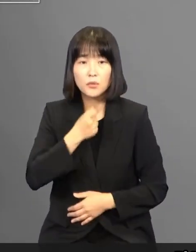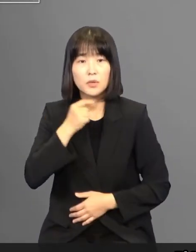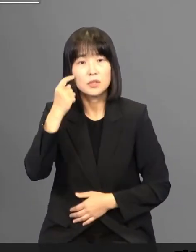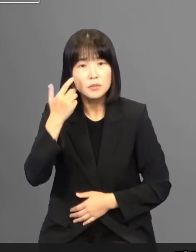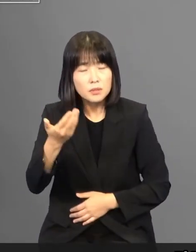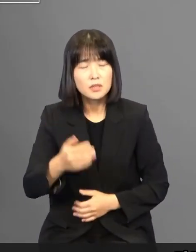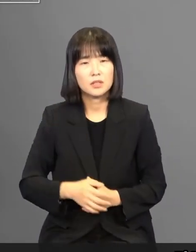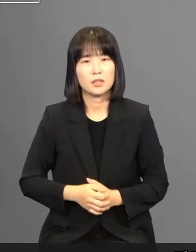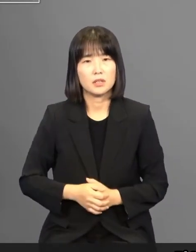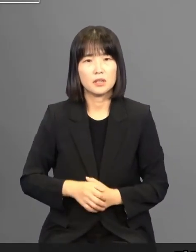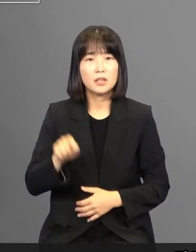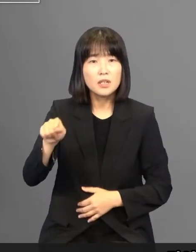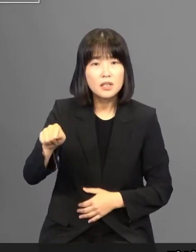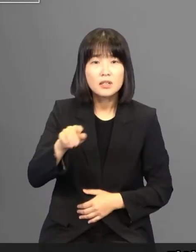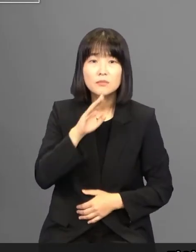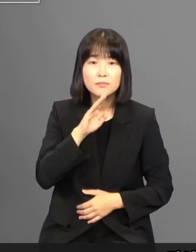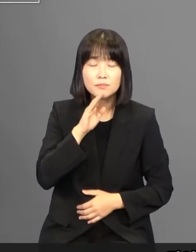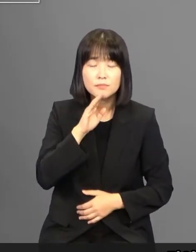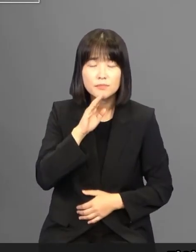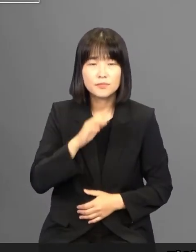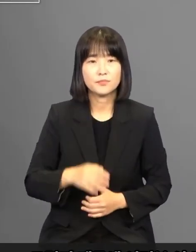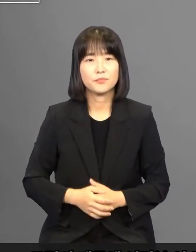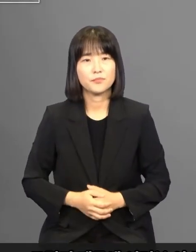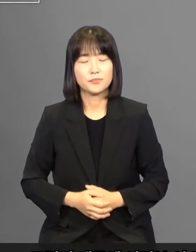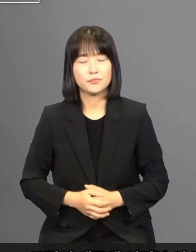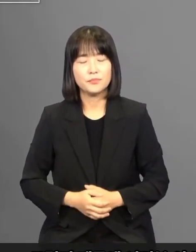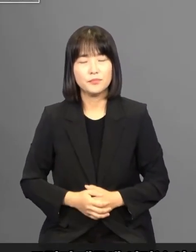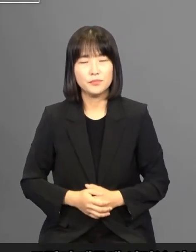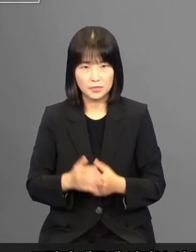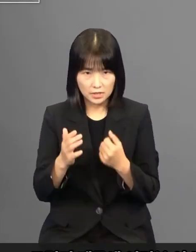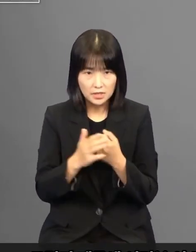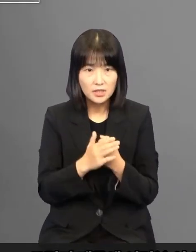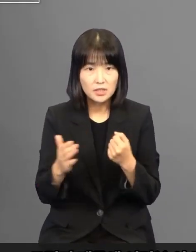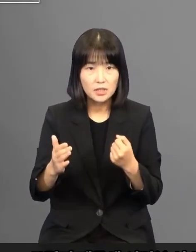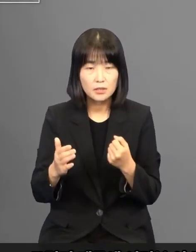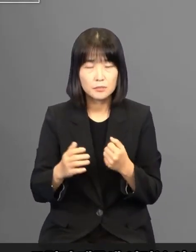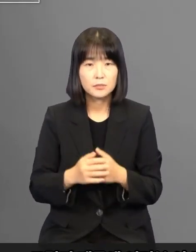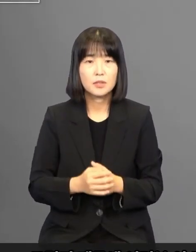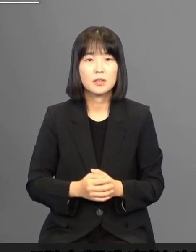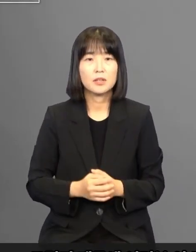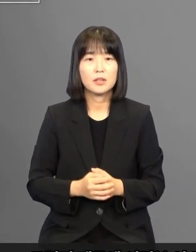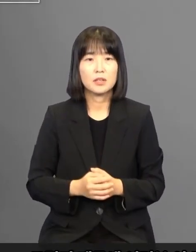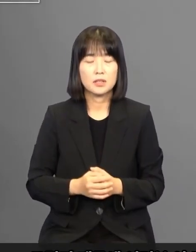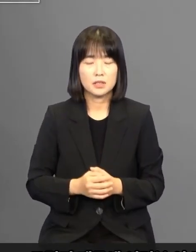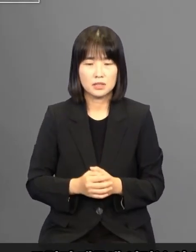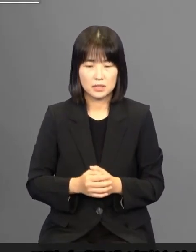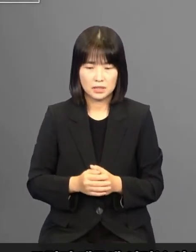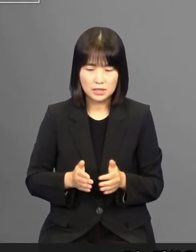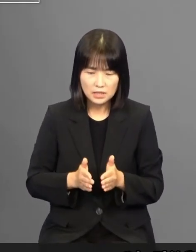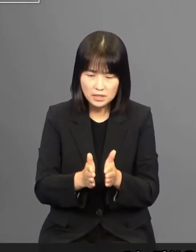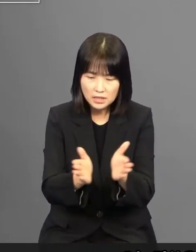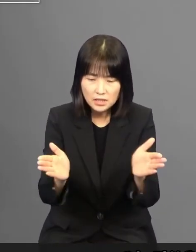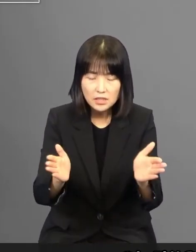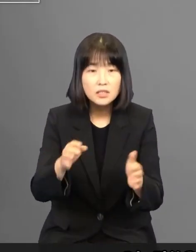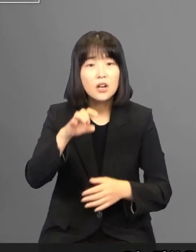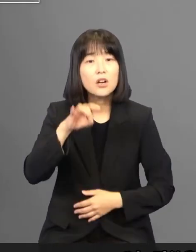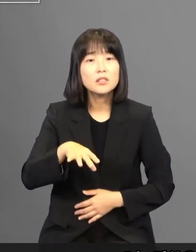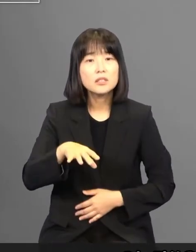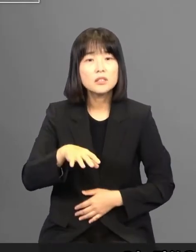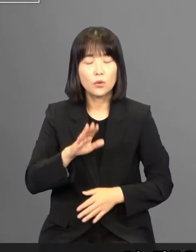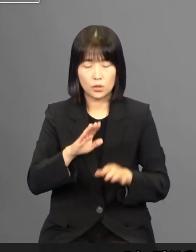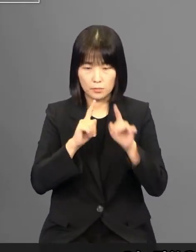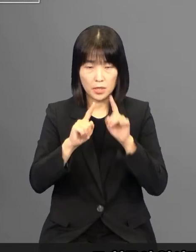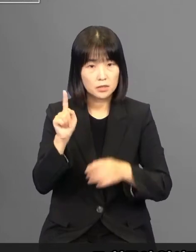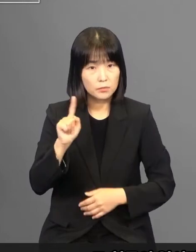당연히 후자이지요. 당연히 후자입니다. 그렇기 때문에 여러분, 이 키가, 이 갈림길이 어디서 갈라지느냐? 오늘 말씀은 뭐라고